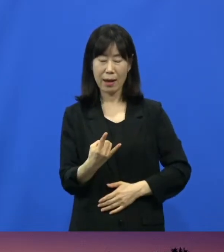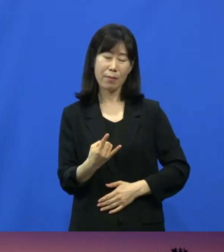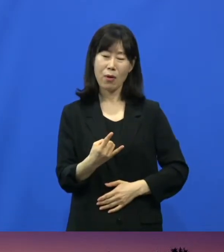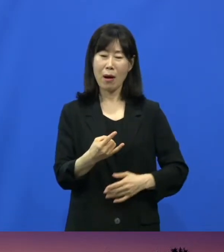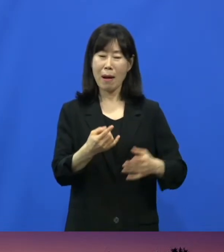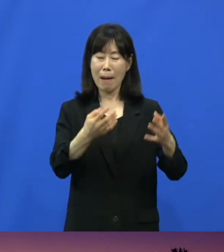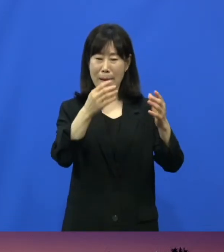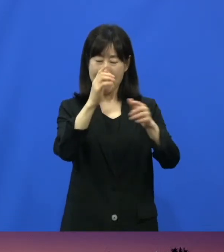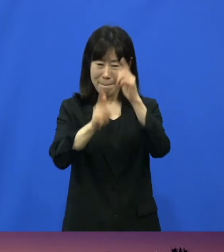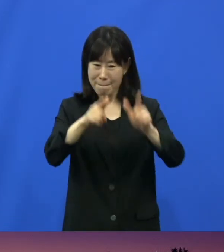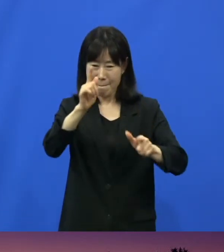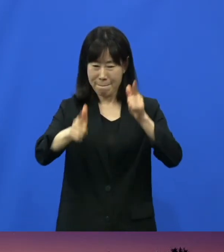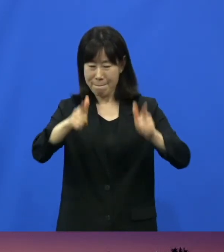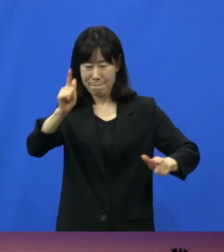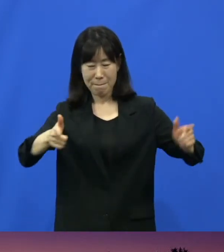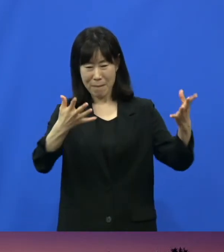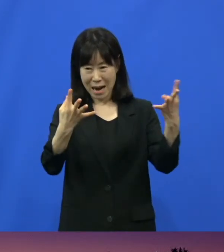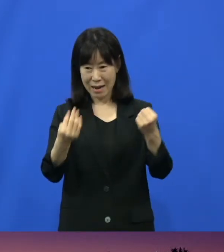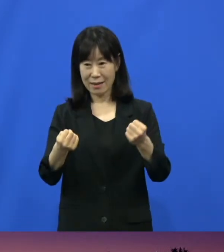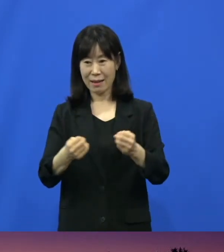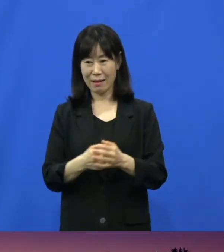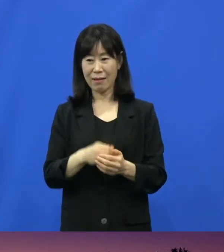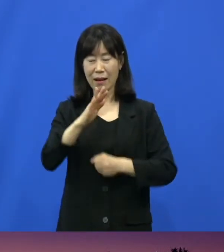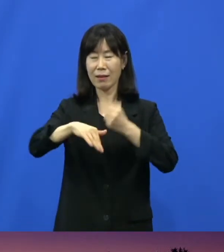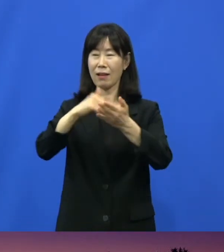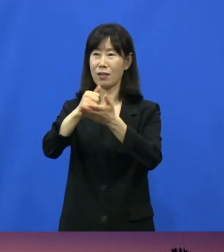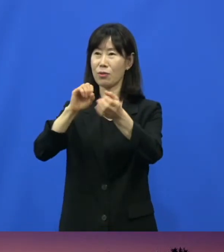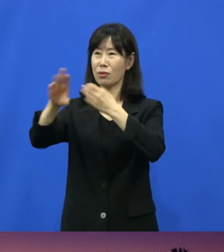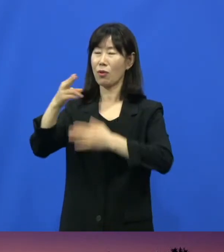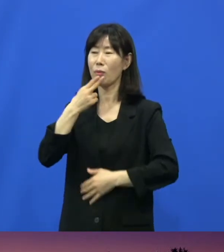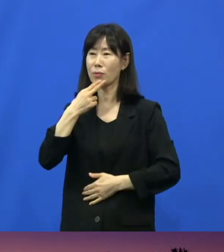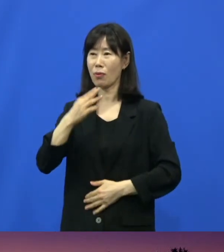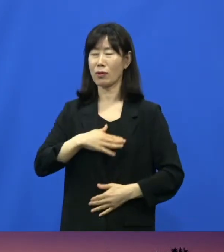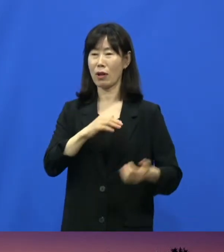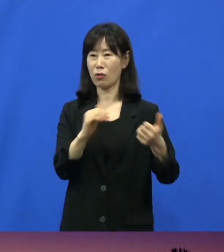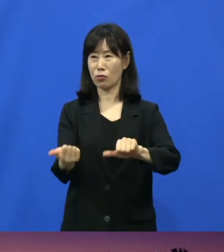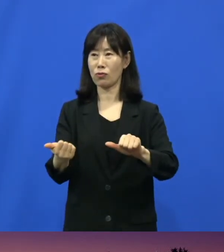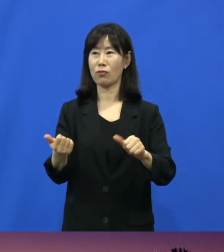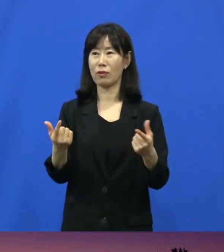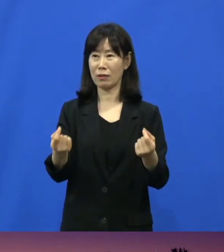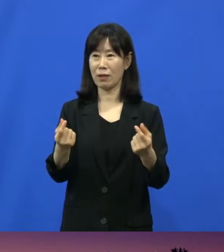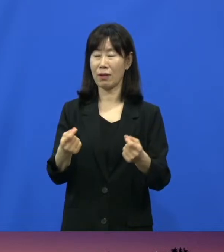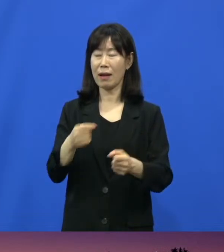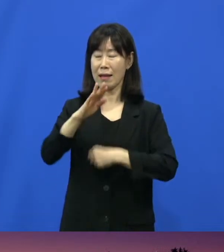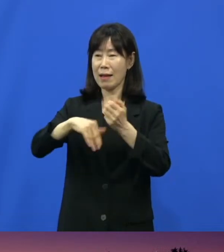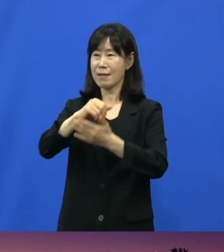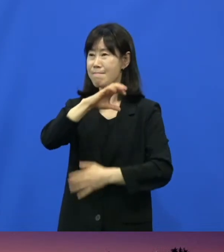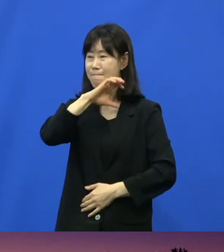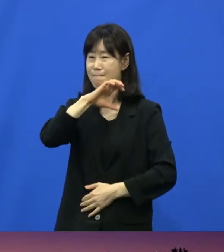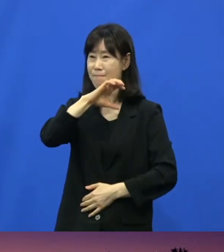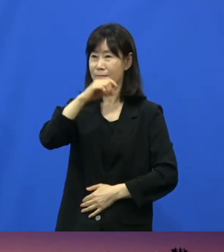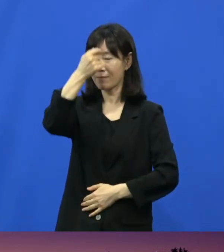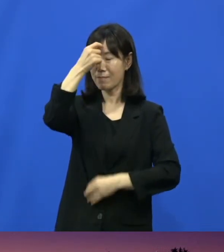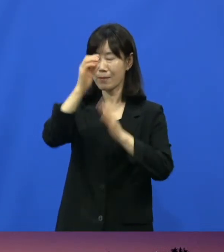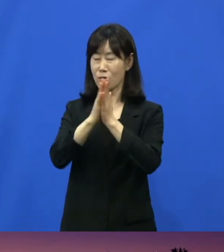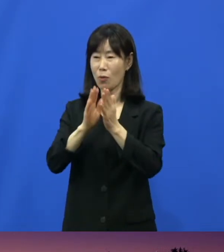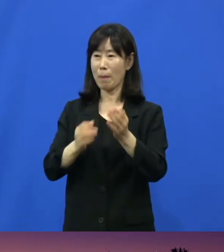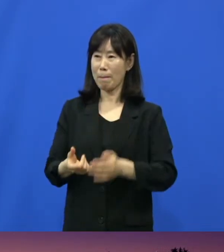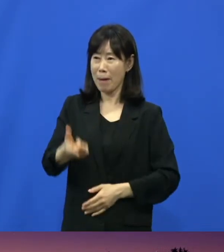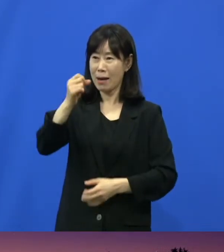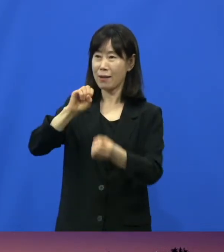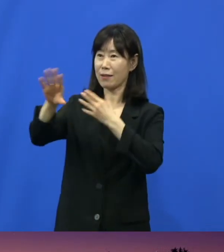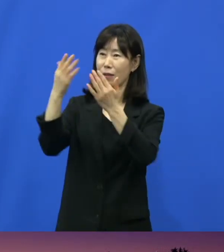하나님 응답 안 하면 난 여기서 죽을 겁니다. 태도는 좋은데 하나님을 몰아가는 거죠. 강요하는